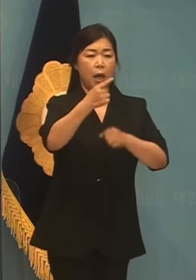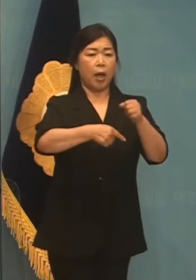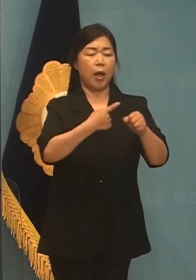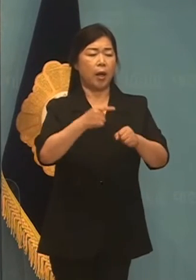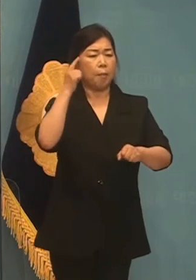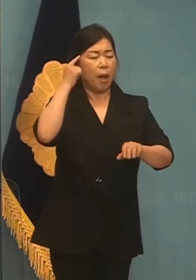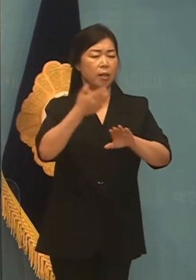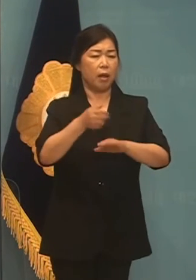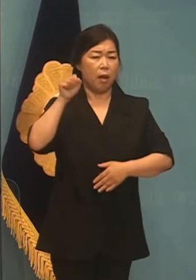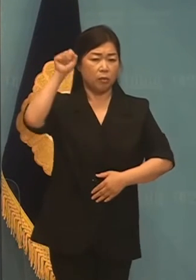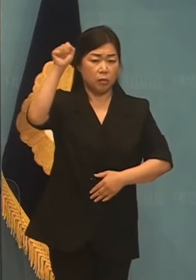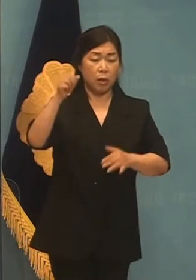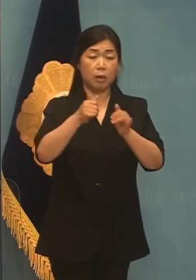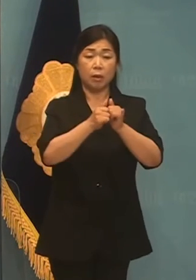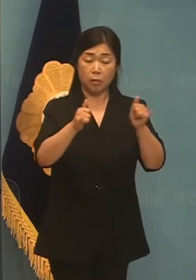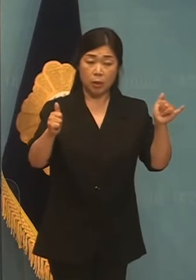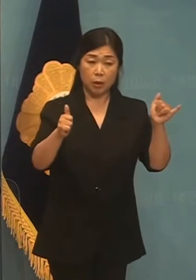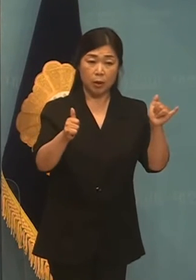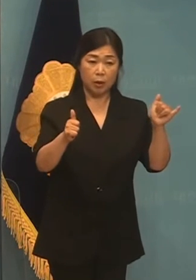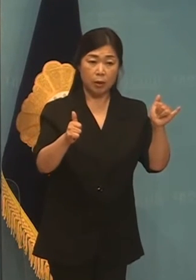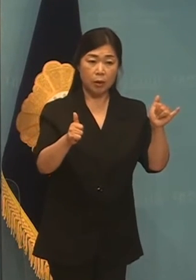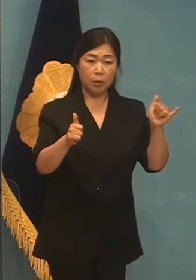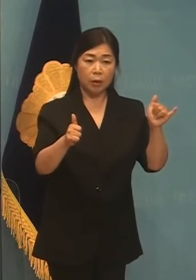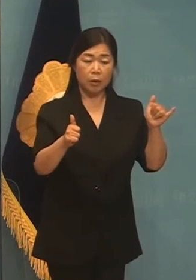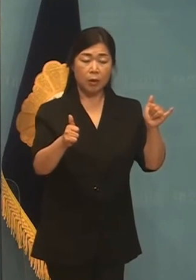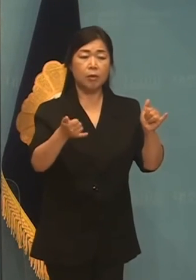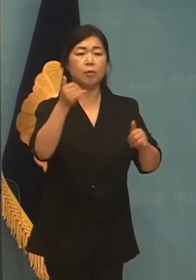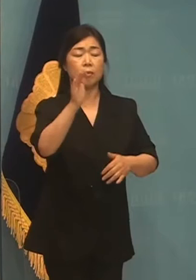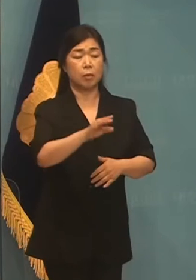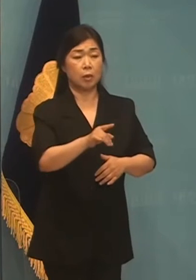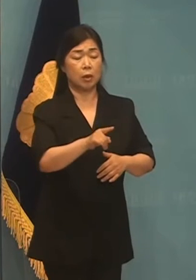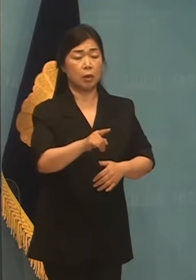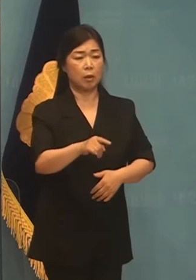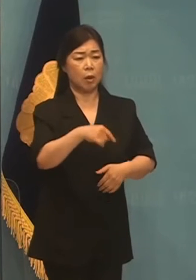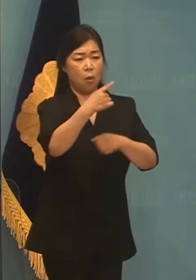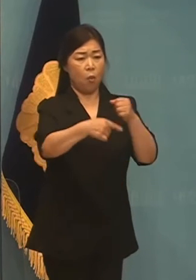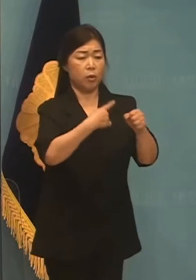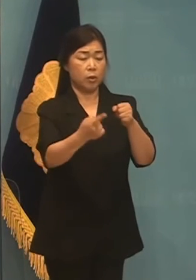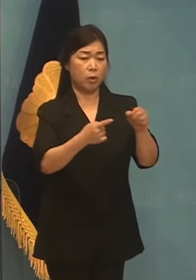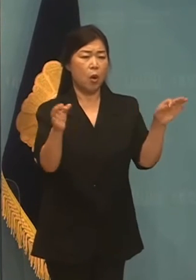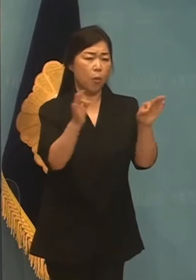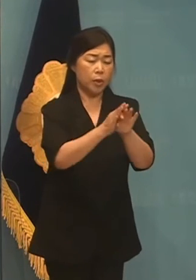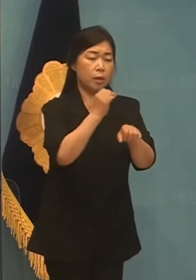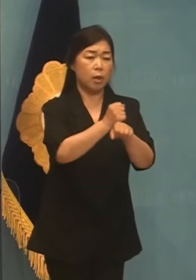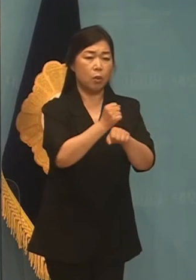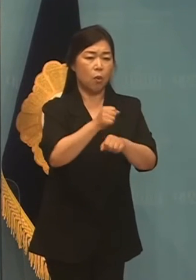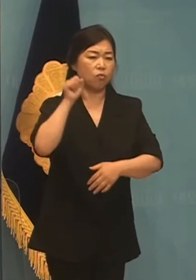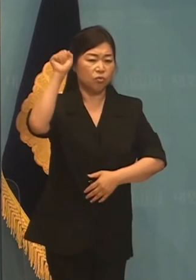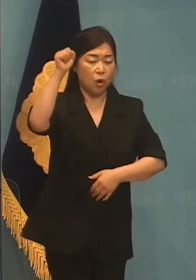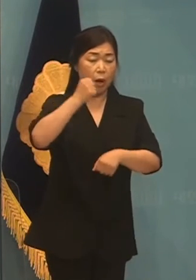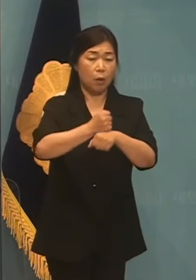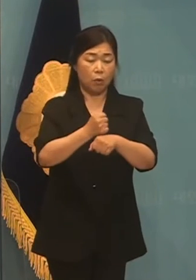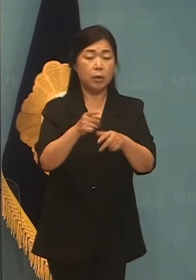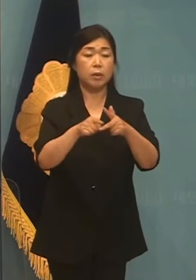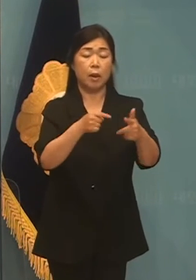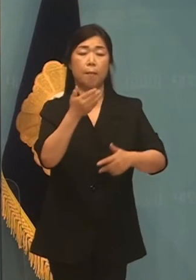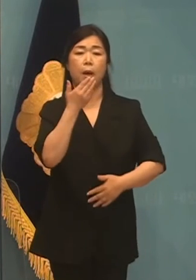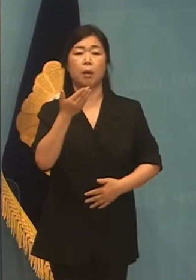반핵운동가로서 탈원전을 주장한 것은 이해할 수 있습니다. 그러나 국회의원이 된